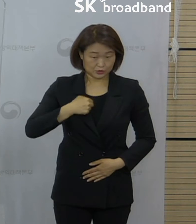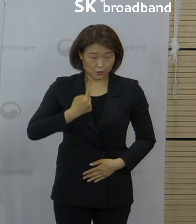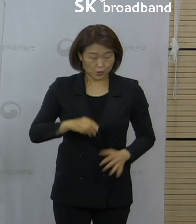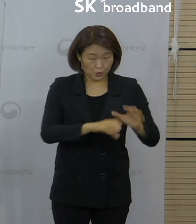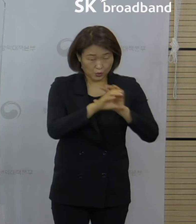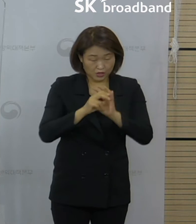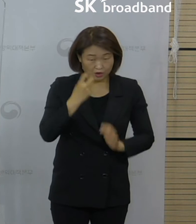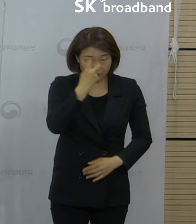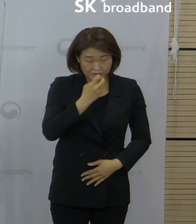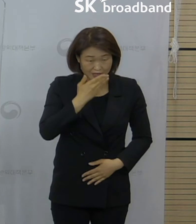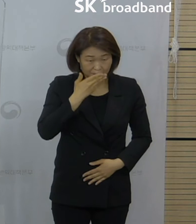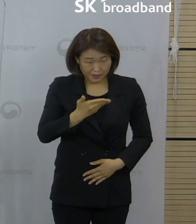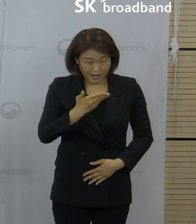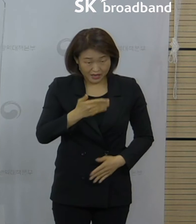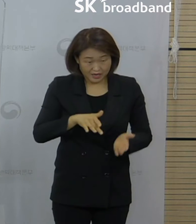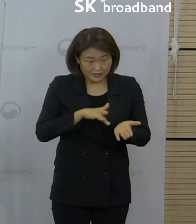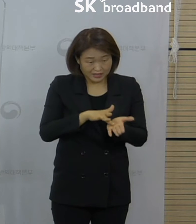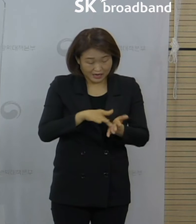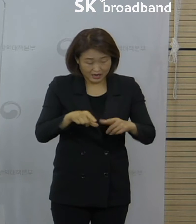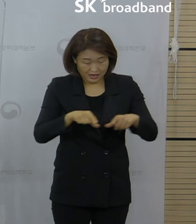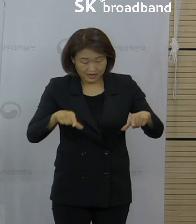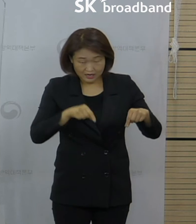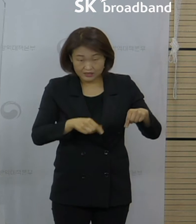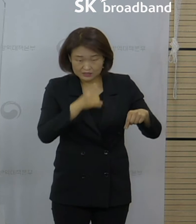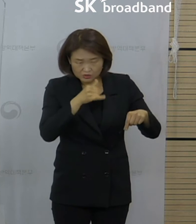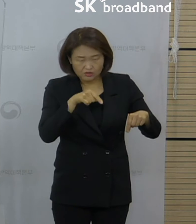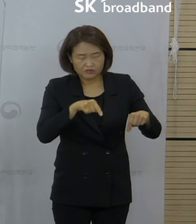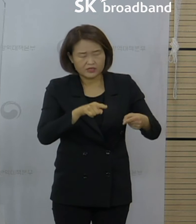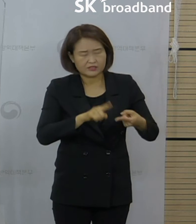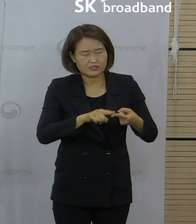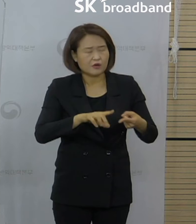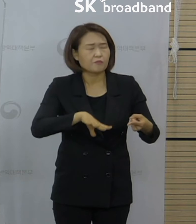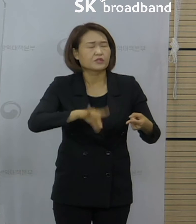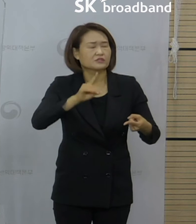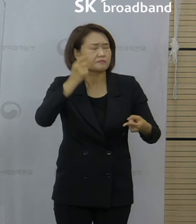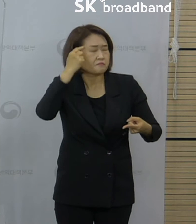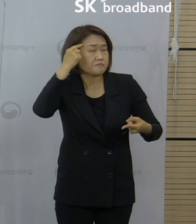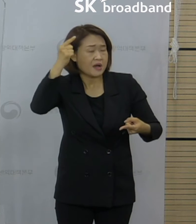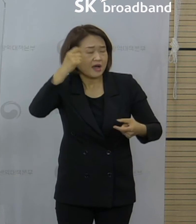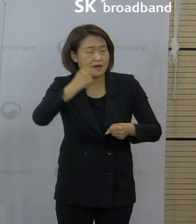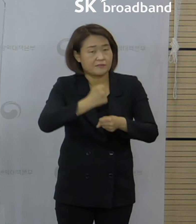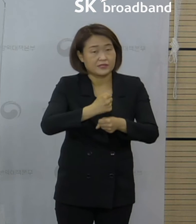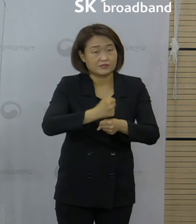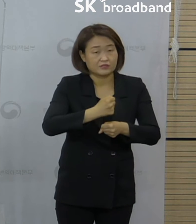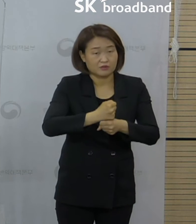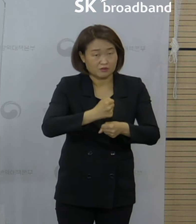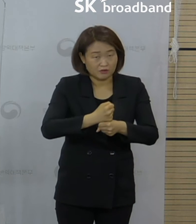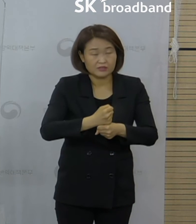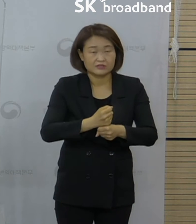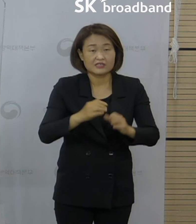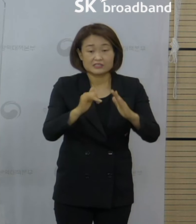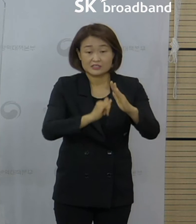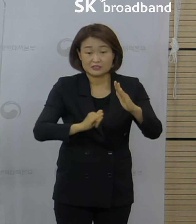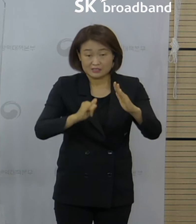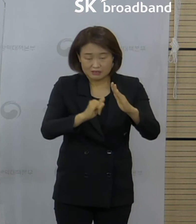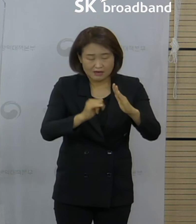한 모든 개발되어 있는 도구 또 수단을 동원해서 방역을 강화하는